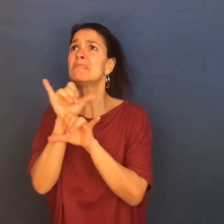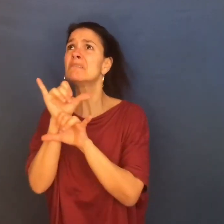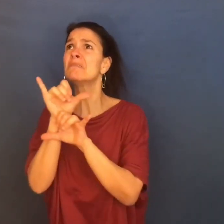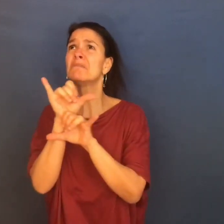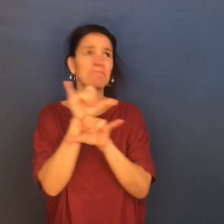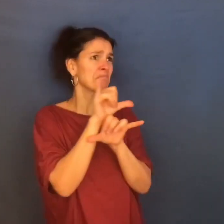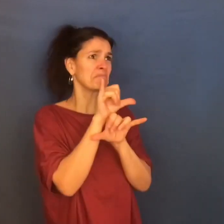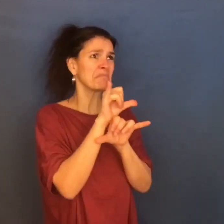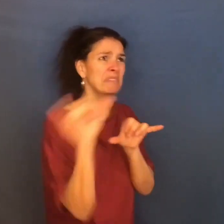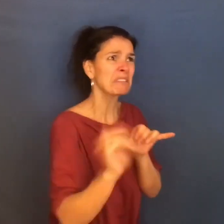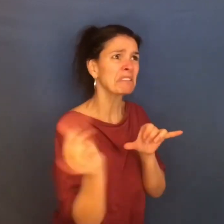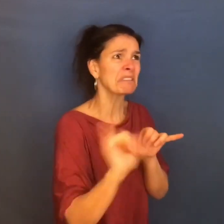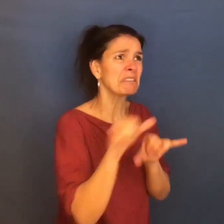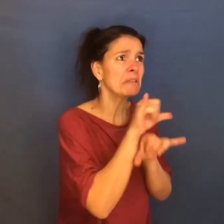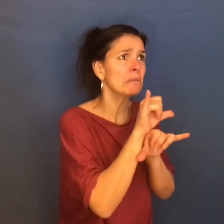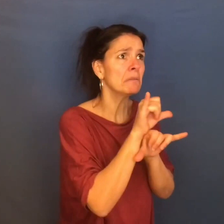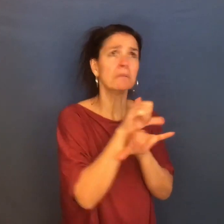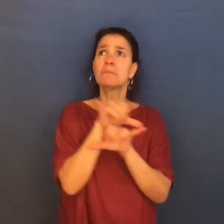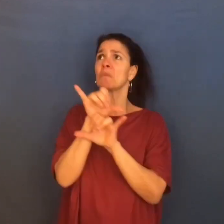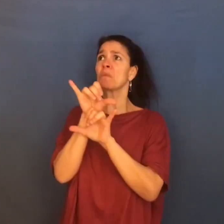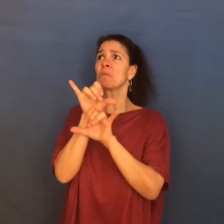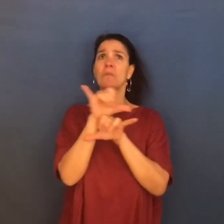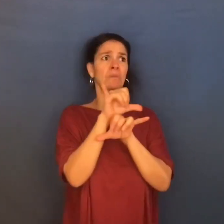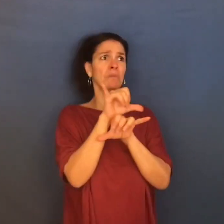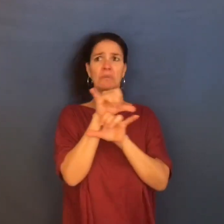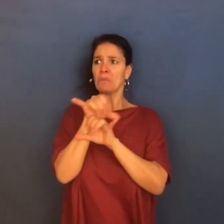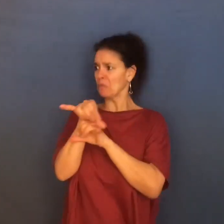Qui es-tu? Et toi, qui es-tu?